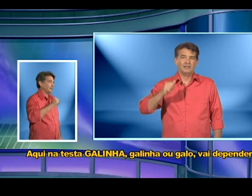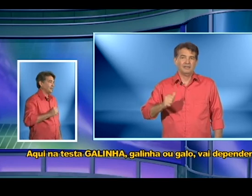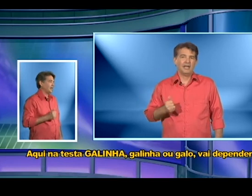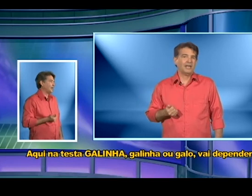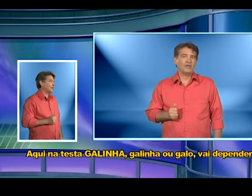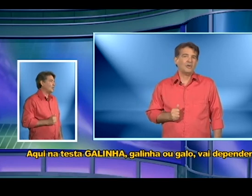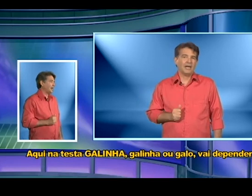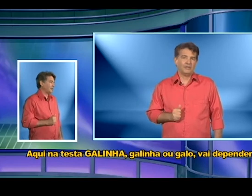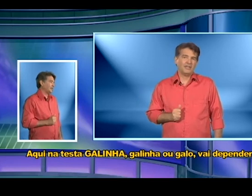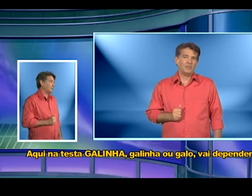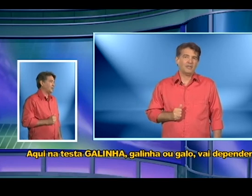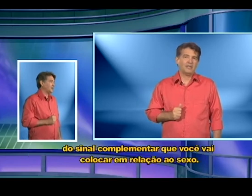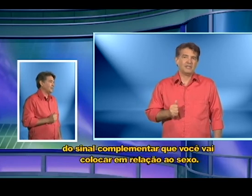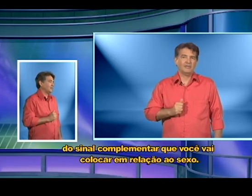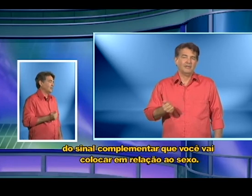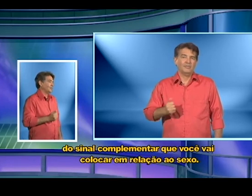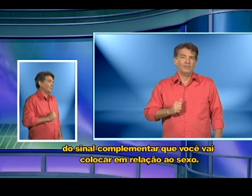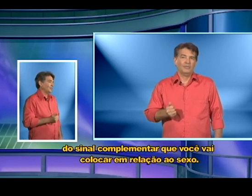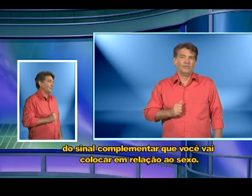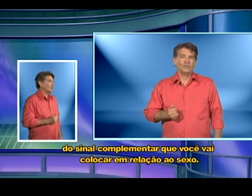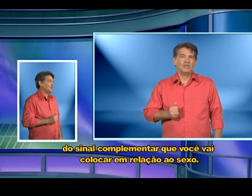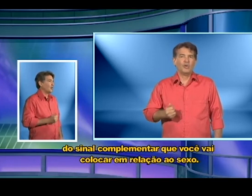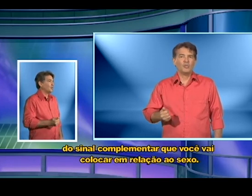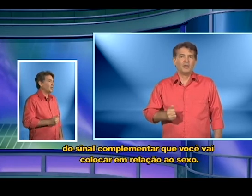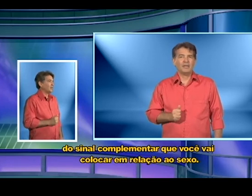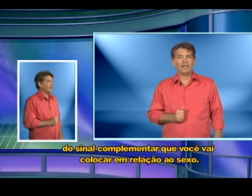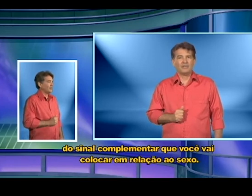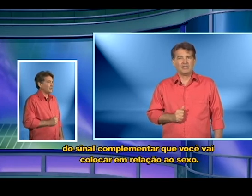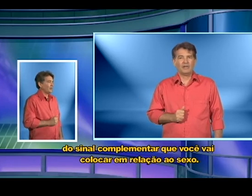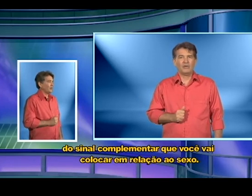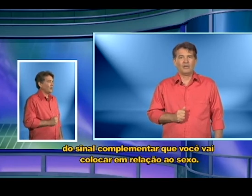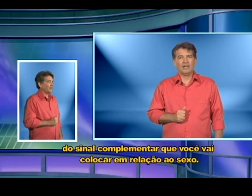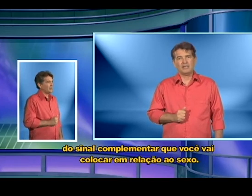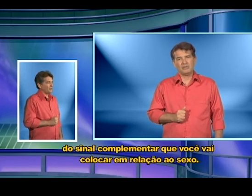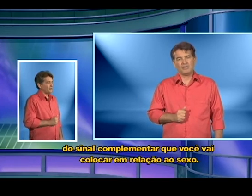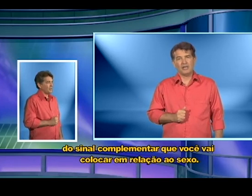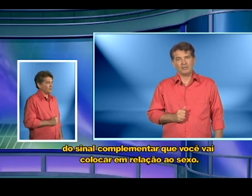galinha. Galinha ou galo, vai depender do sinal complementar que você vai colocar em relação ao sexo.